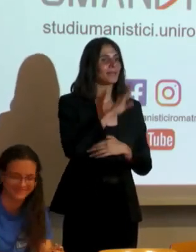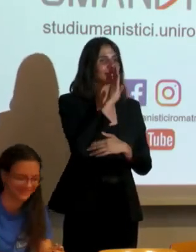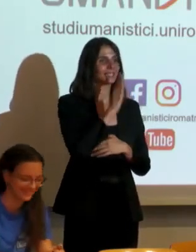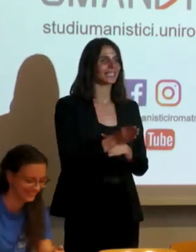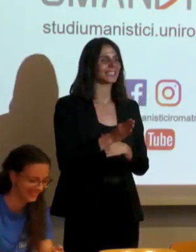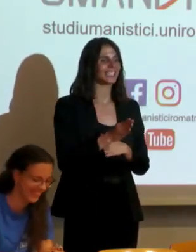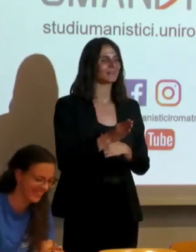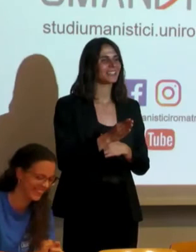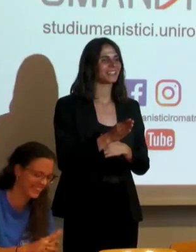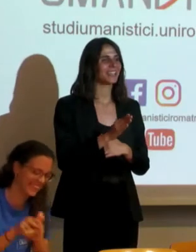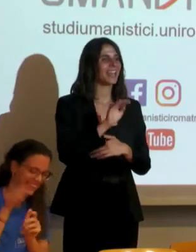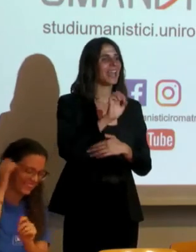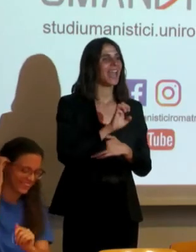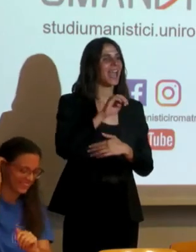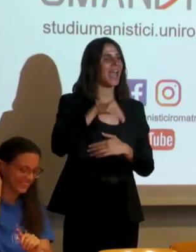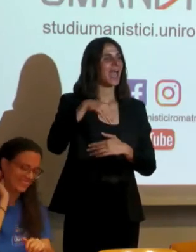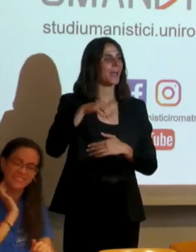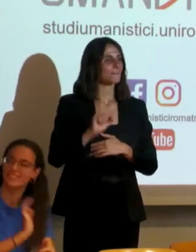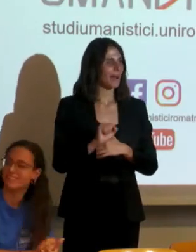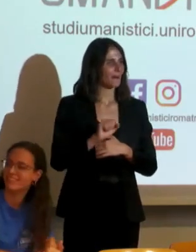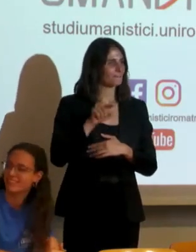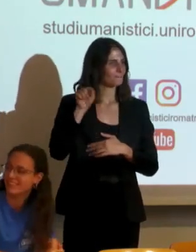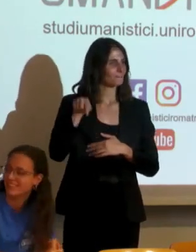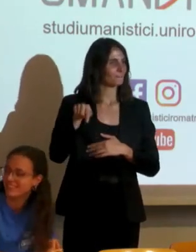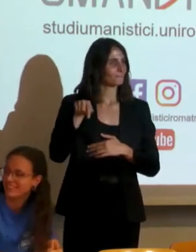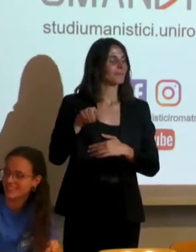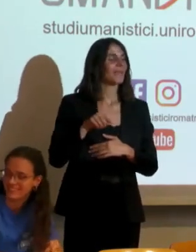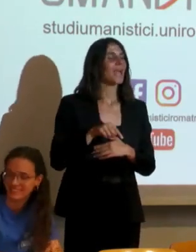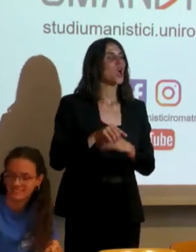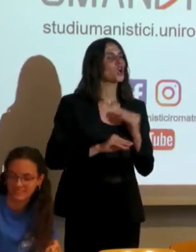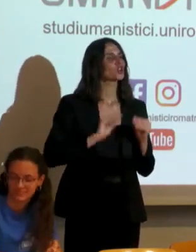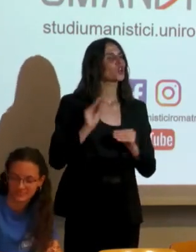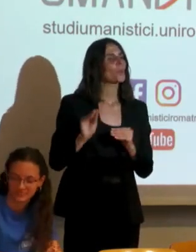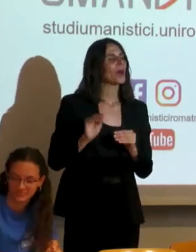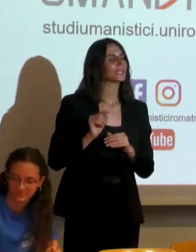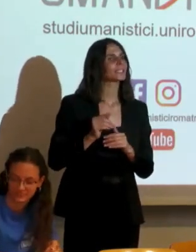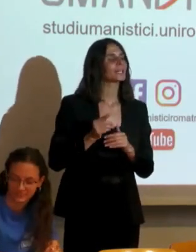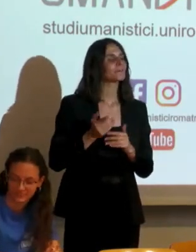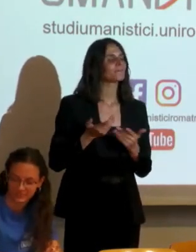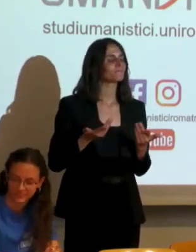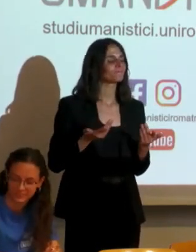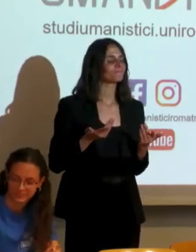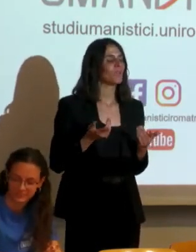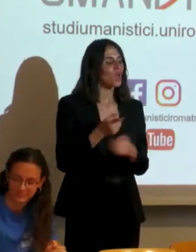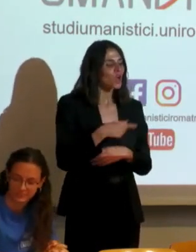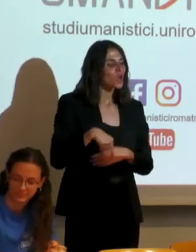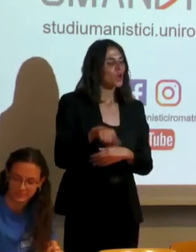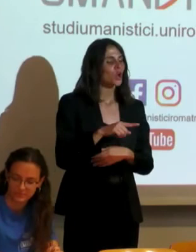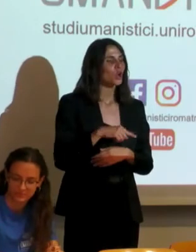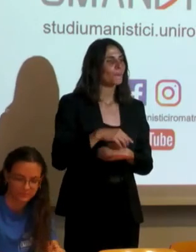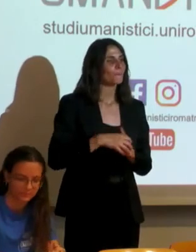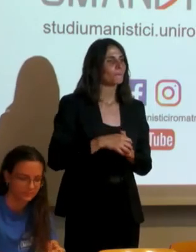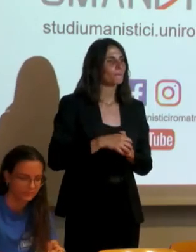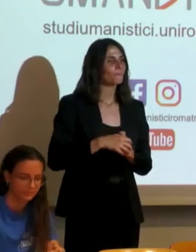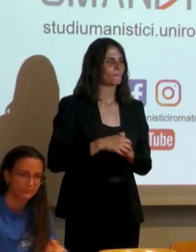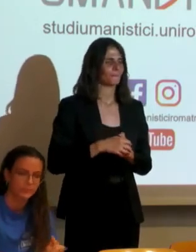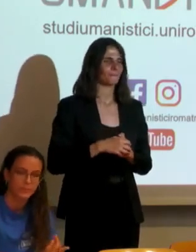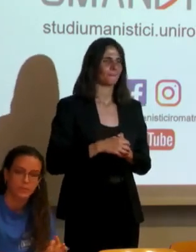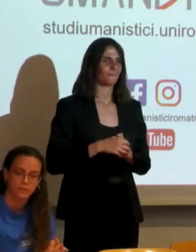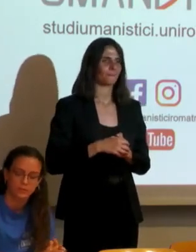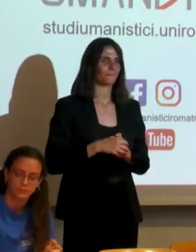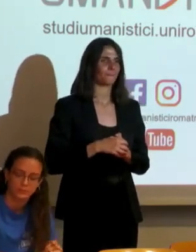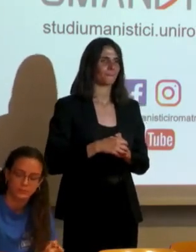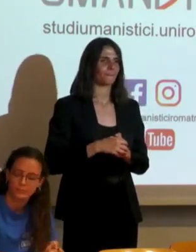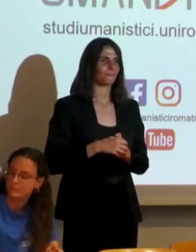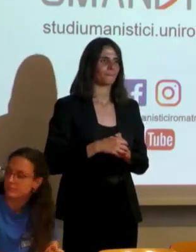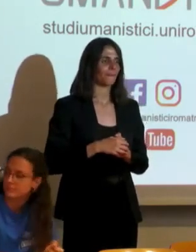povera Emma e chiederle, ma insomma noi ti abbiamo raccontato, no? Come mai, abbiamo raccontato a voi perché venire a